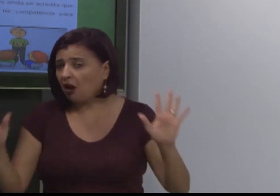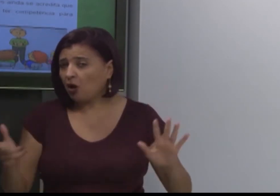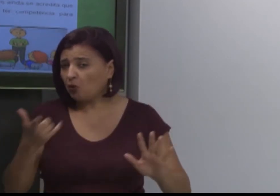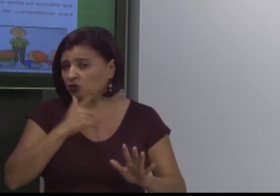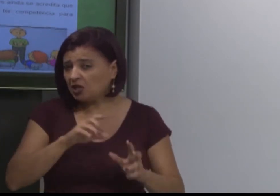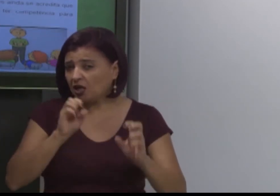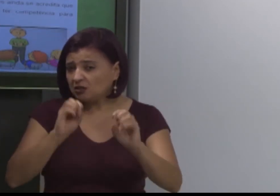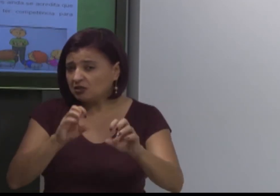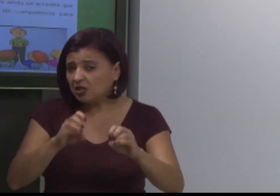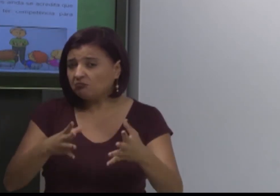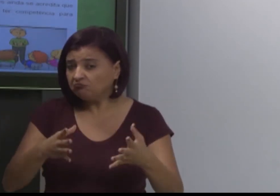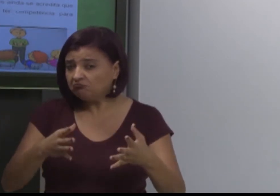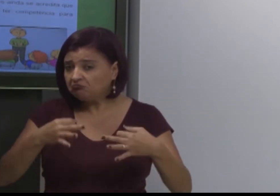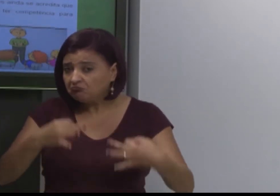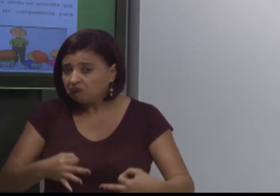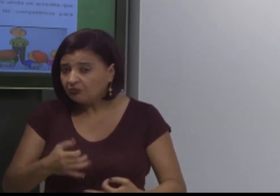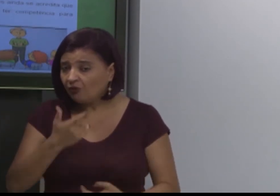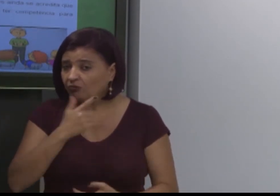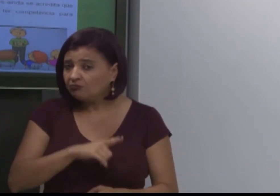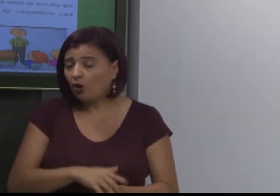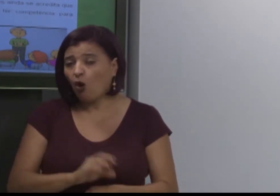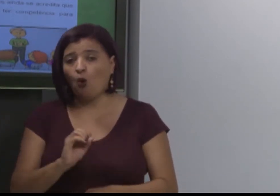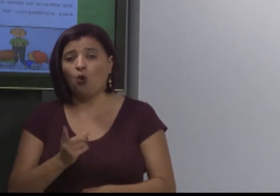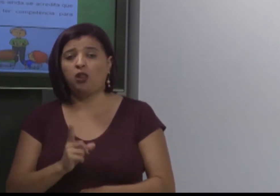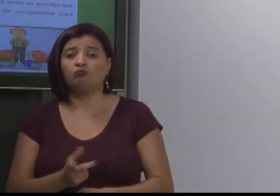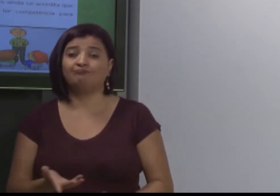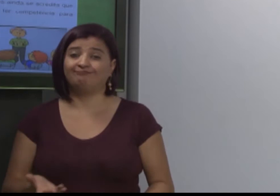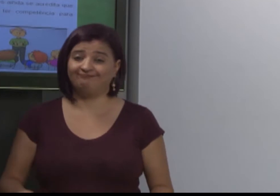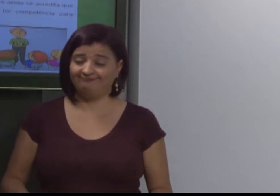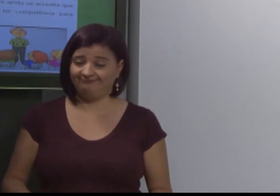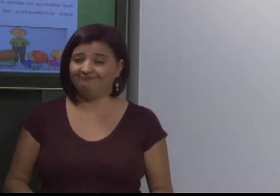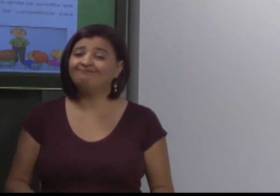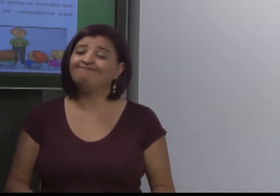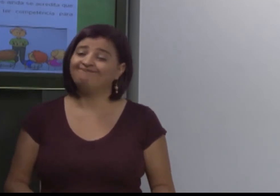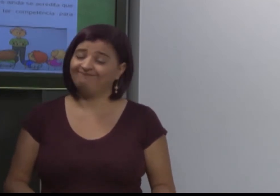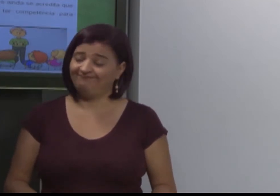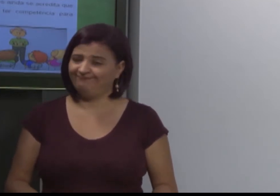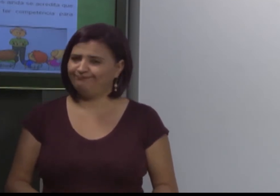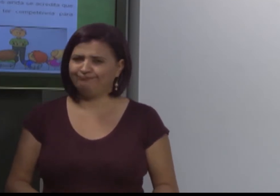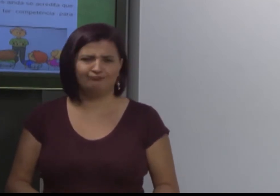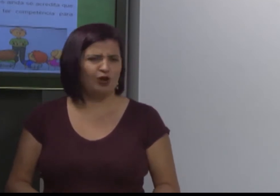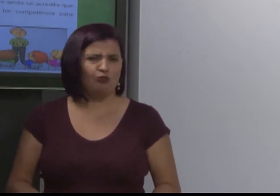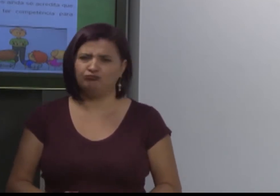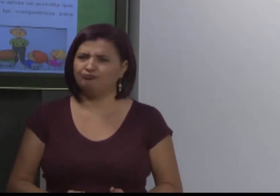conseguem explicar de forma clara, ensinar perfeitamente? Ou não?